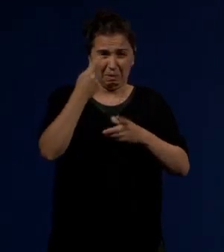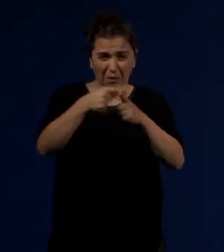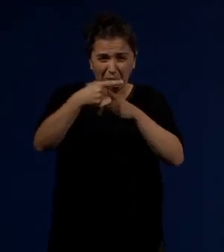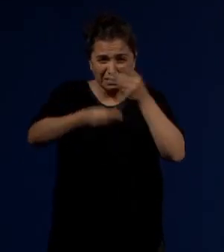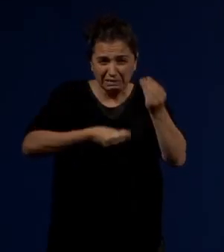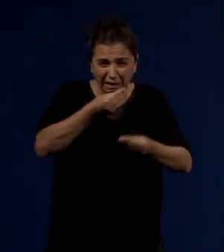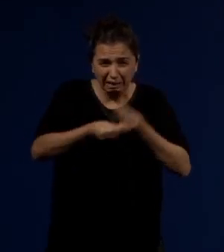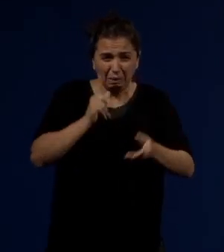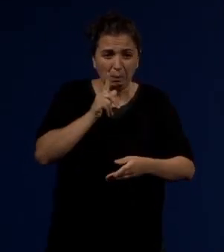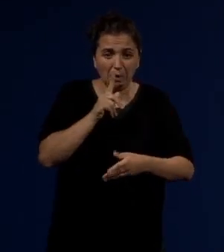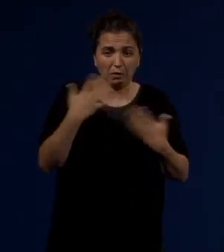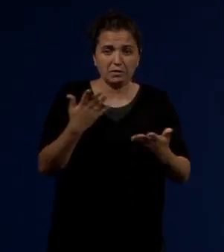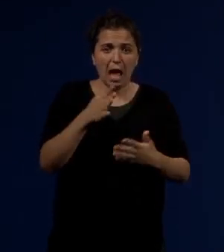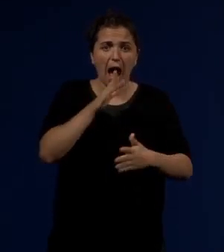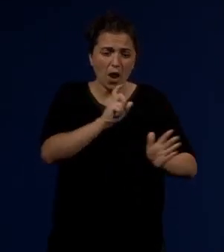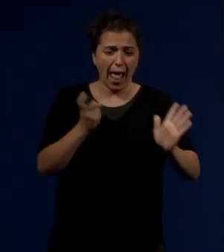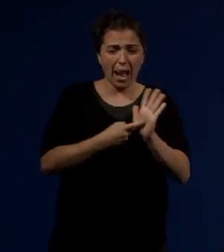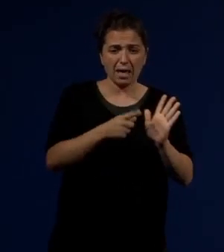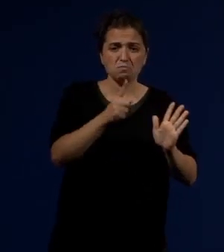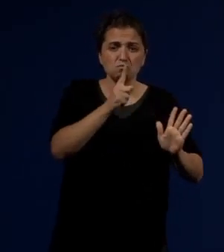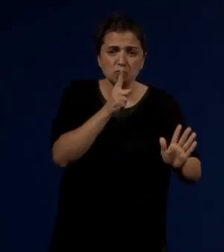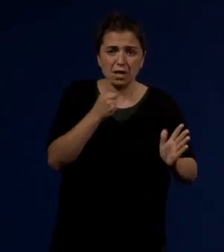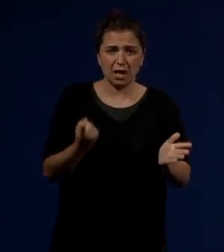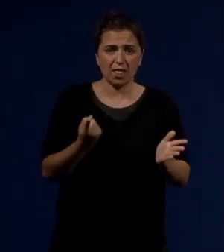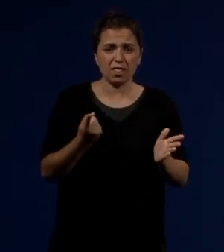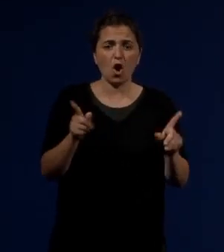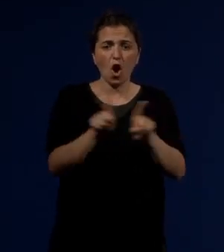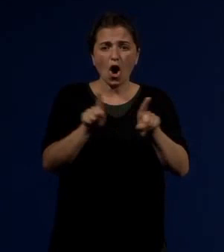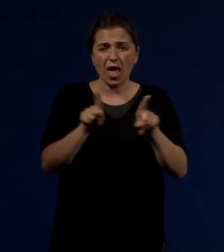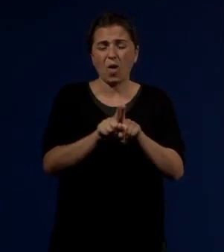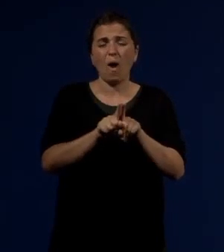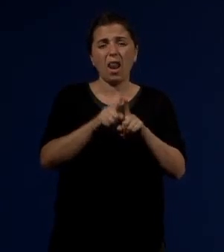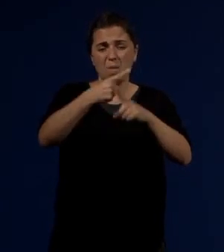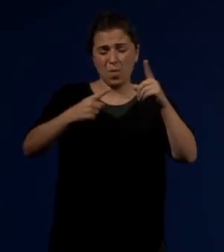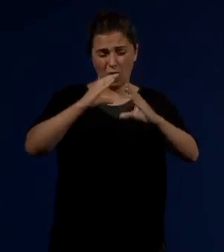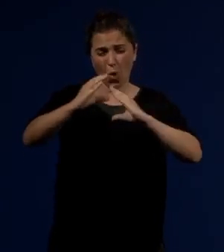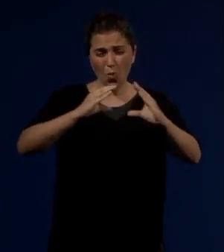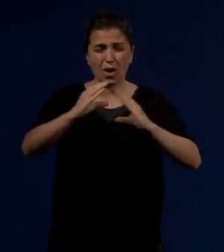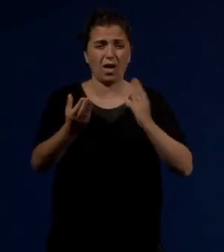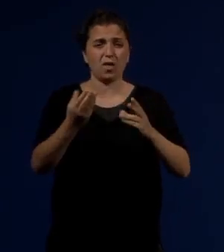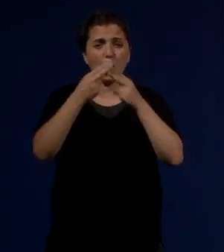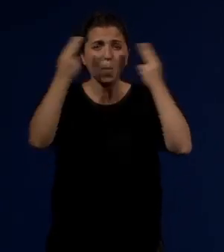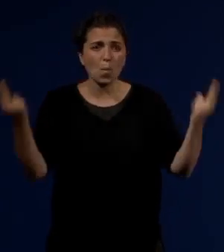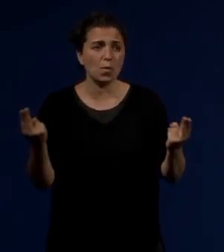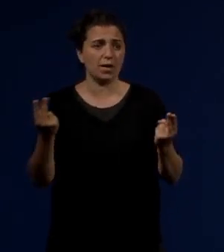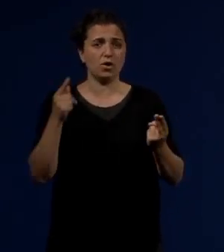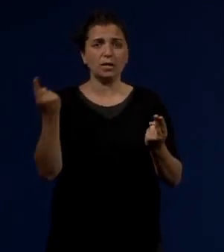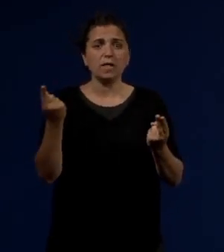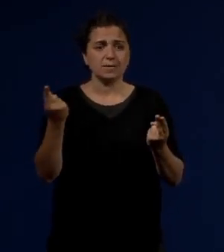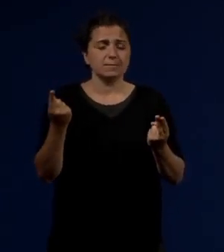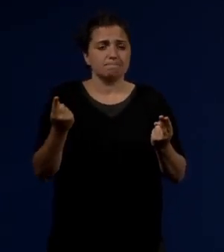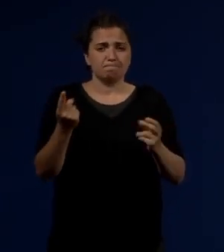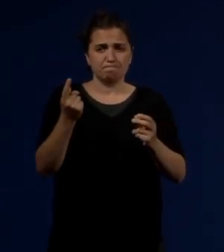nos impón a lei do silencio. A mesma lei do silencio que impón nos medios de comunicación públicos, impedindo a pluralidade, impedindo a